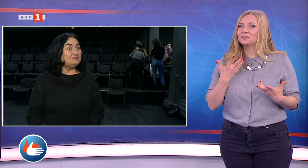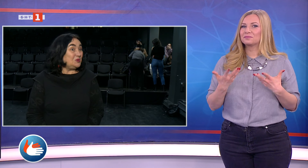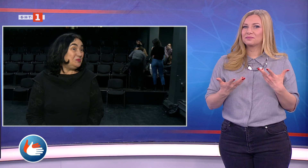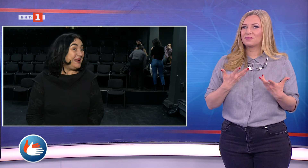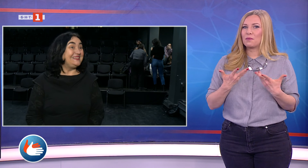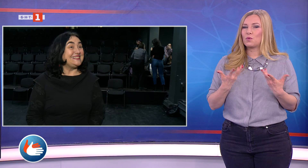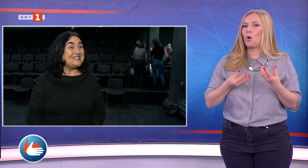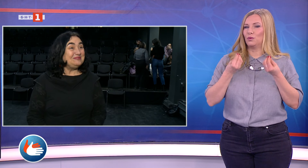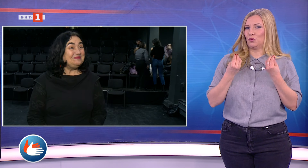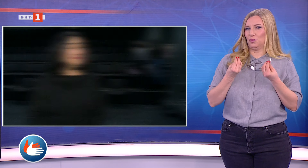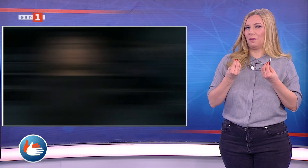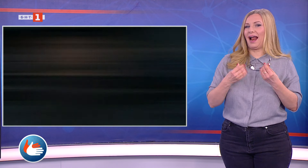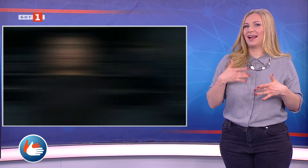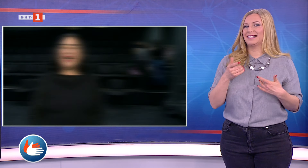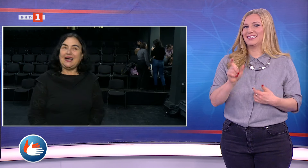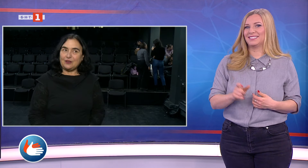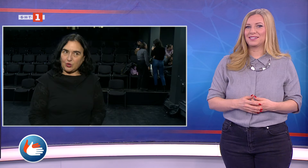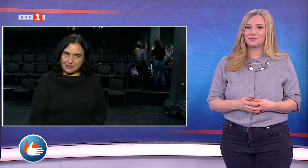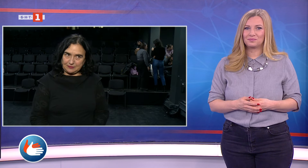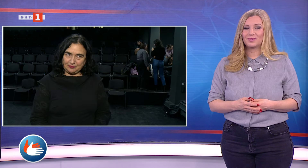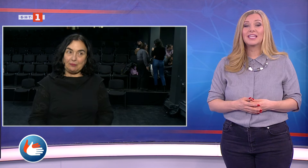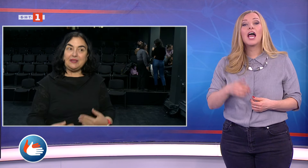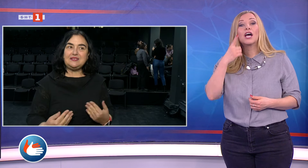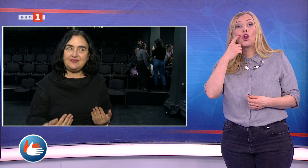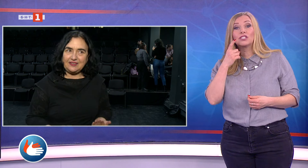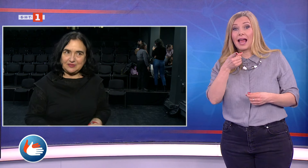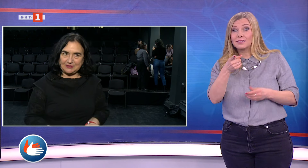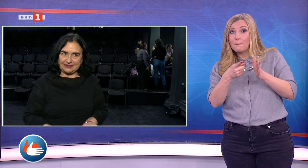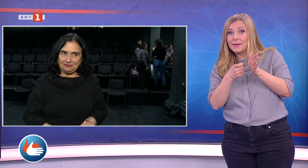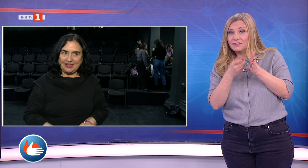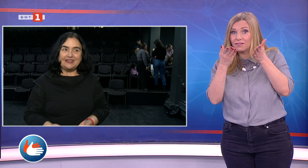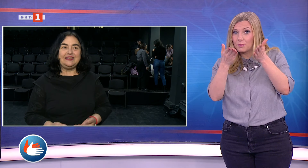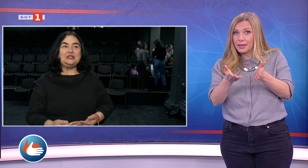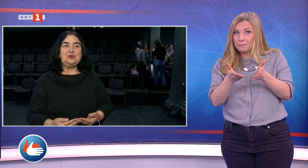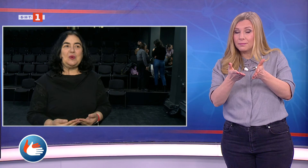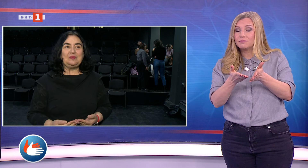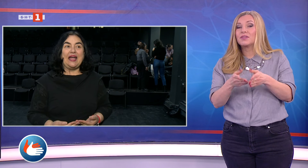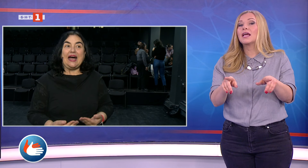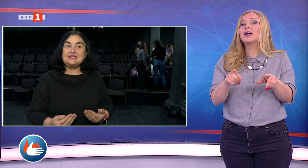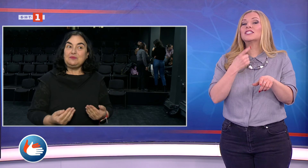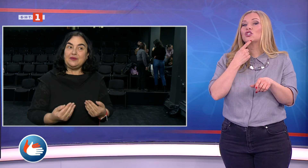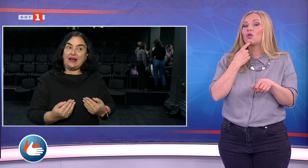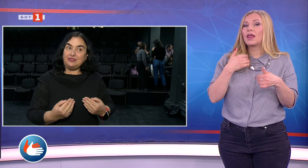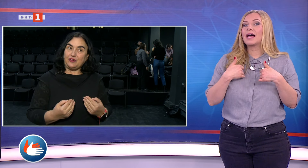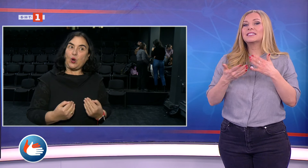много добра актриса. Роси, предизвиквам те, тъй като аз съм била в ролята